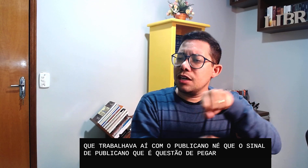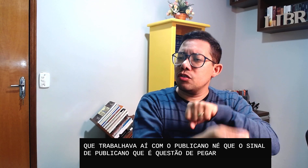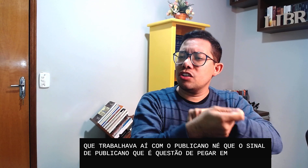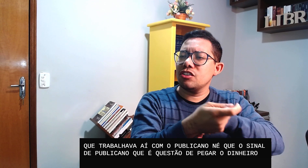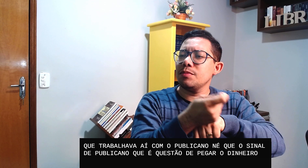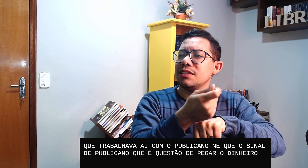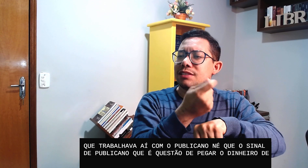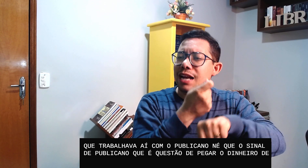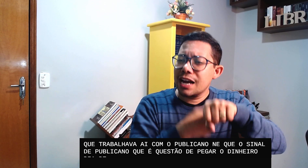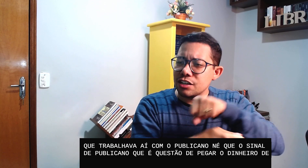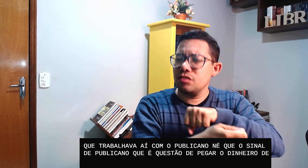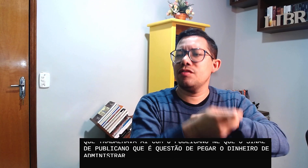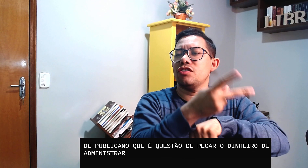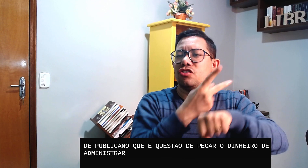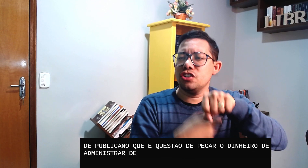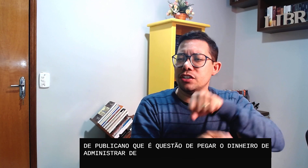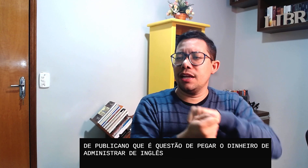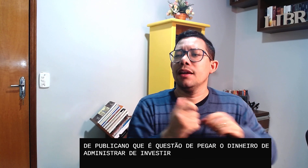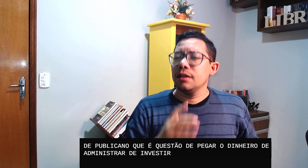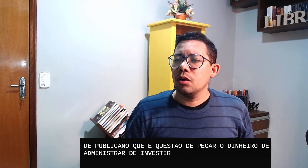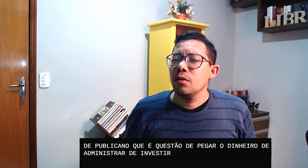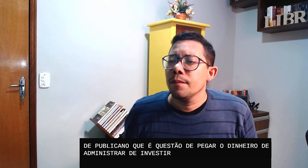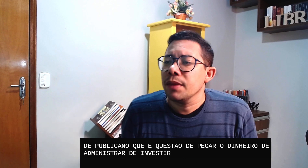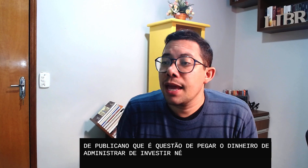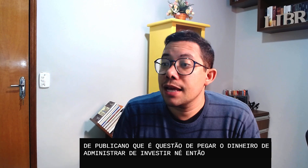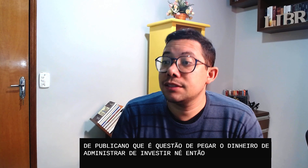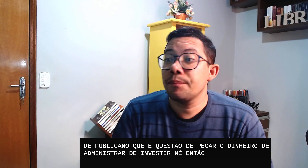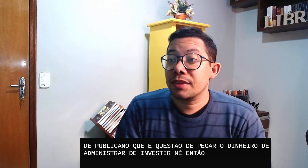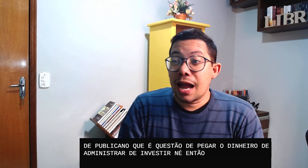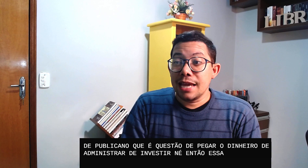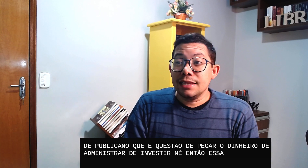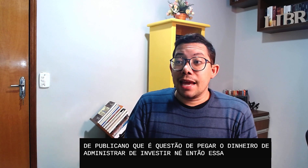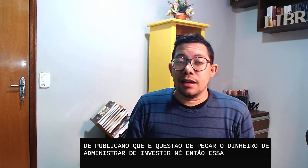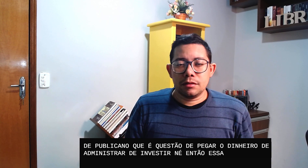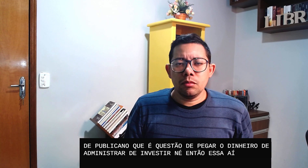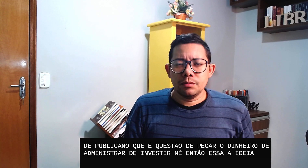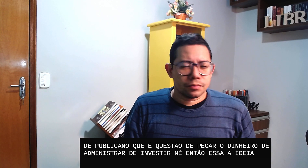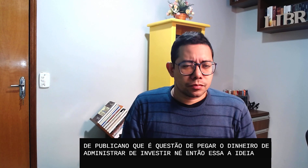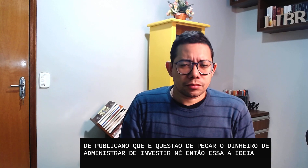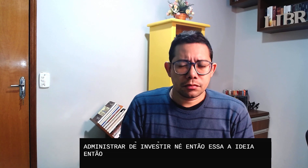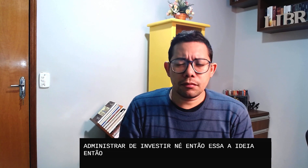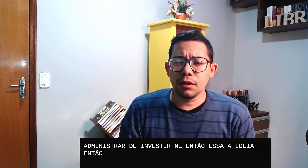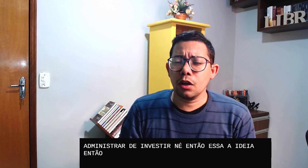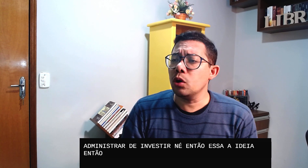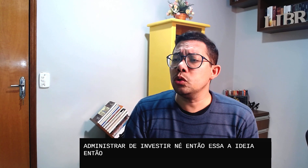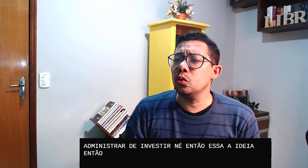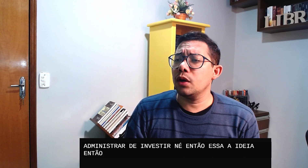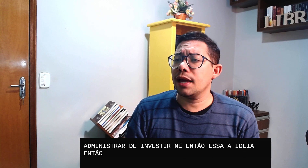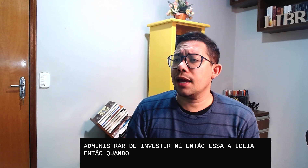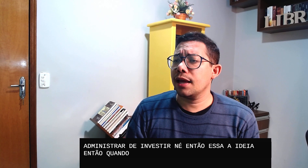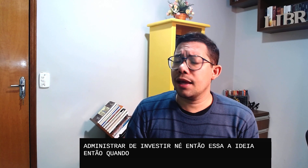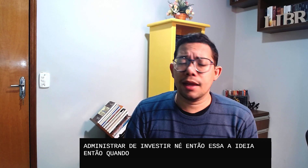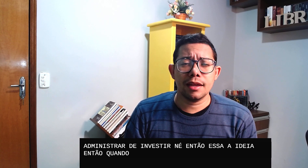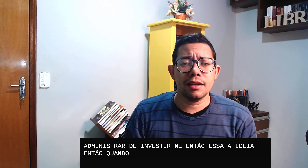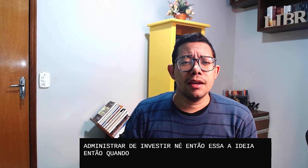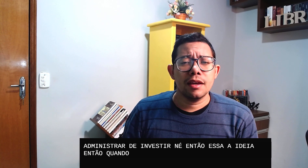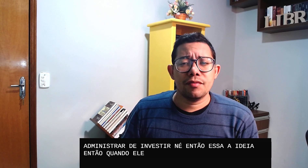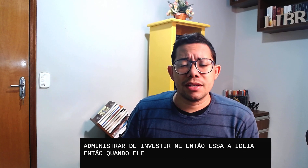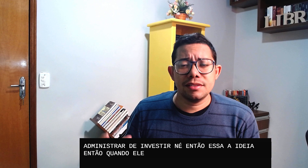de administrar, de investir, né? Então, é essa a ideia. Então, quando ele fazia